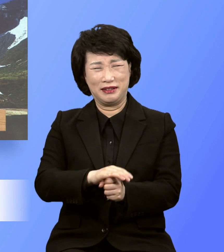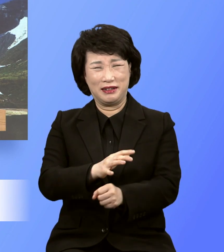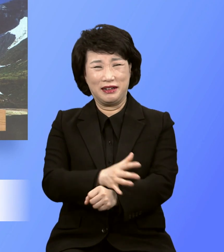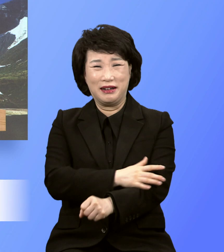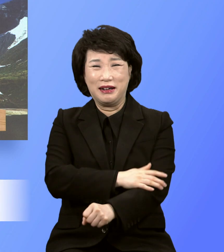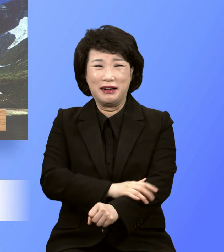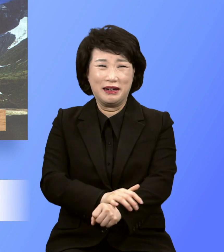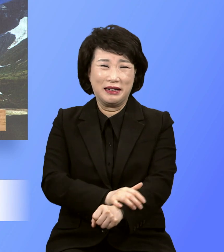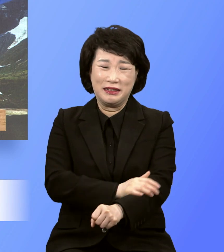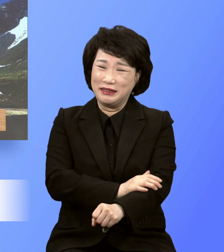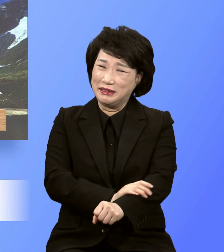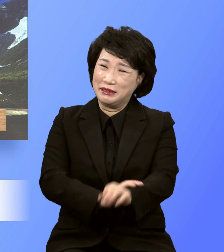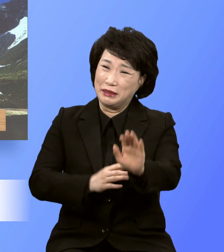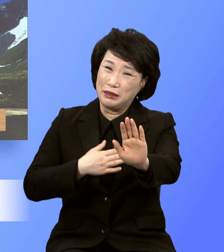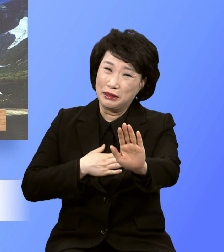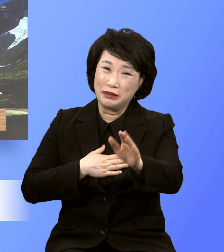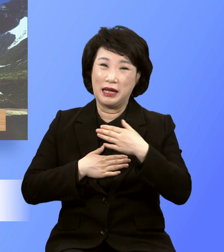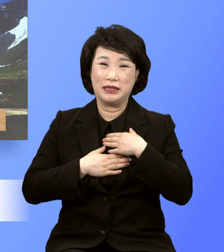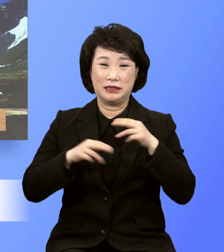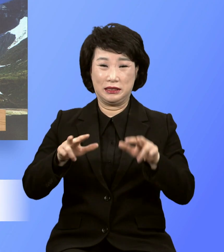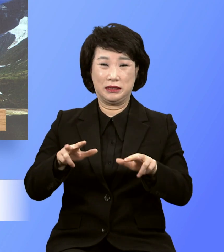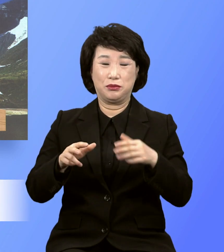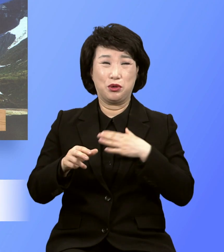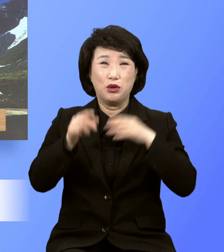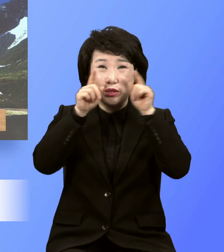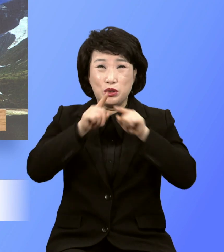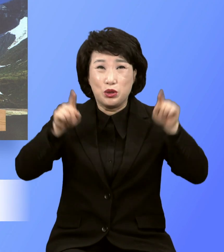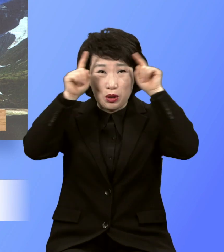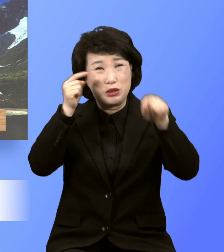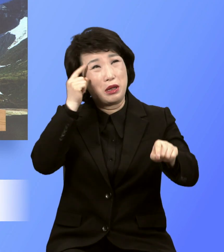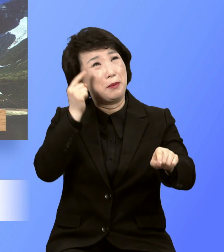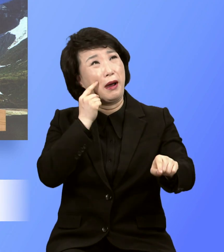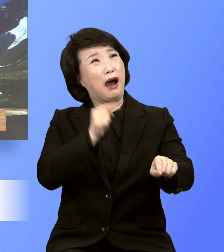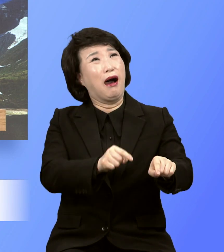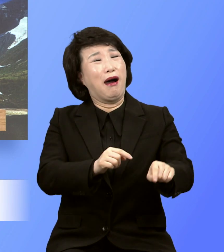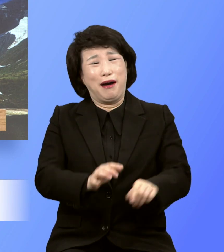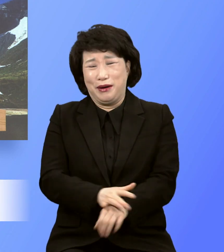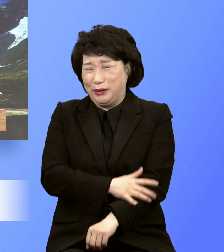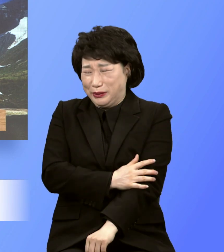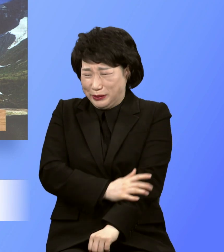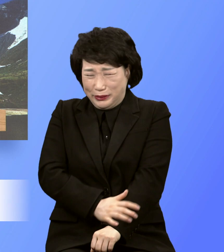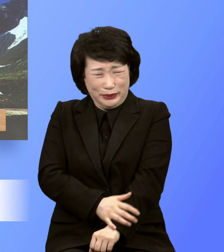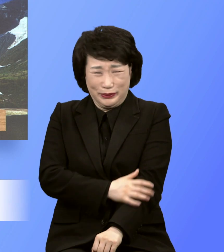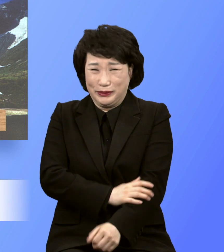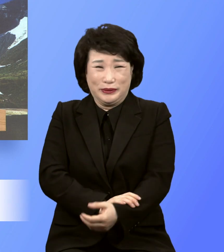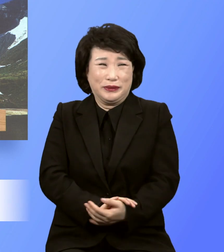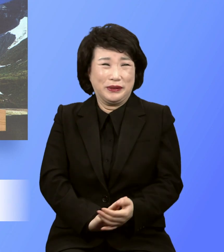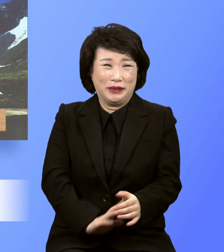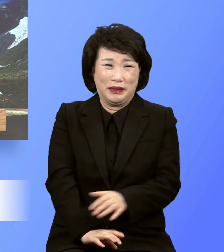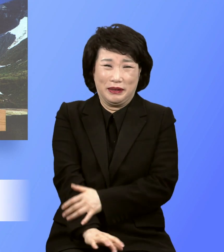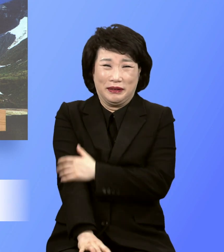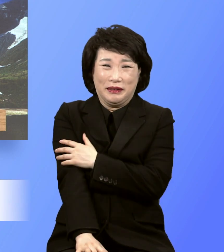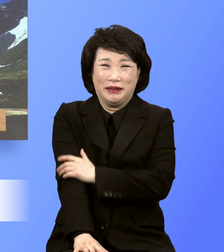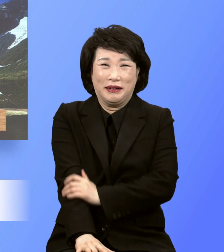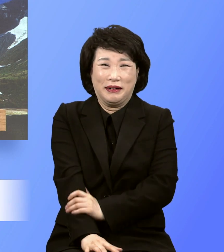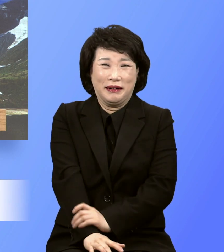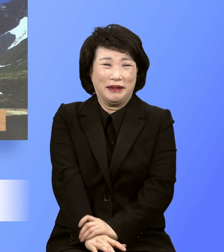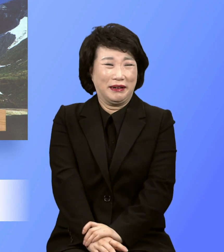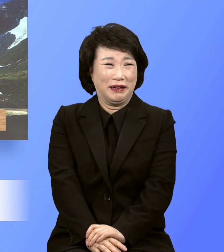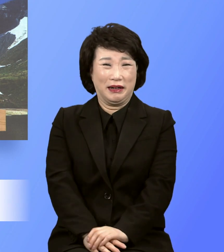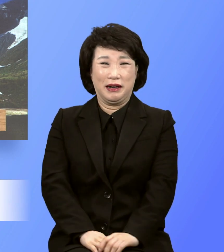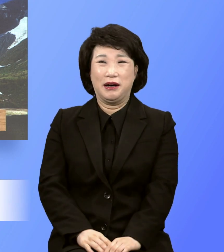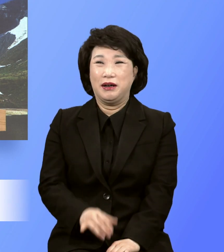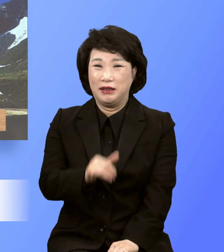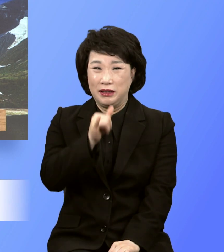일이며 저는 지금도 지옥을 생각하면 막 소름이 끼치고 몸에 닭살이